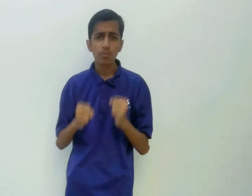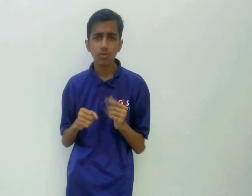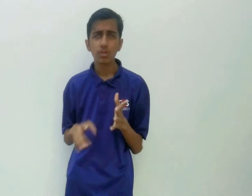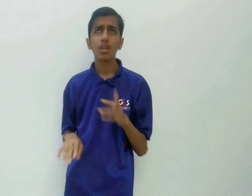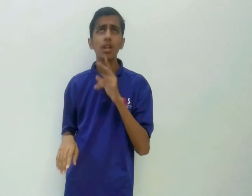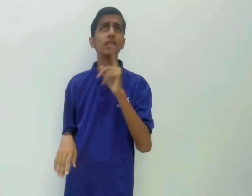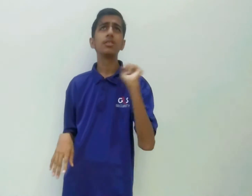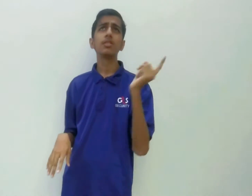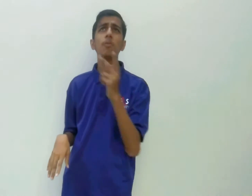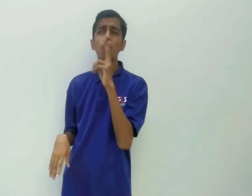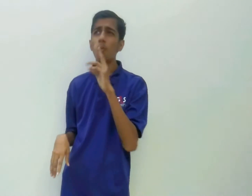आसान मुश्किल नहीं है